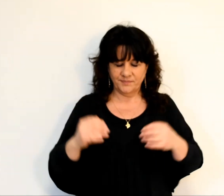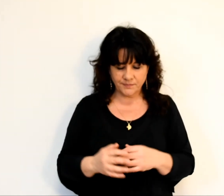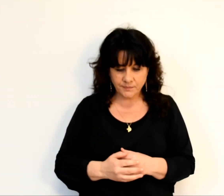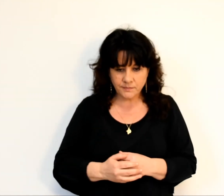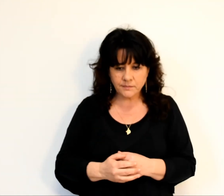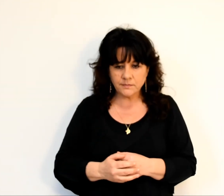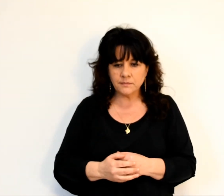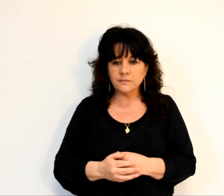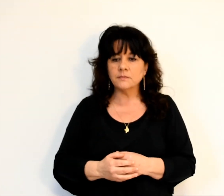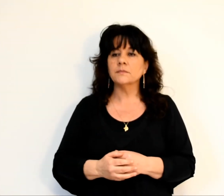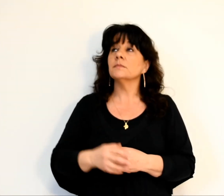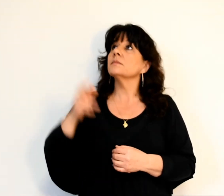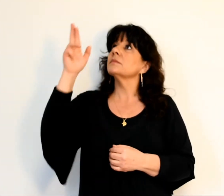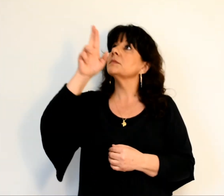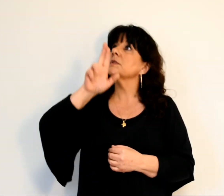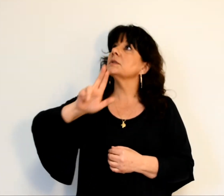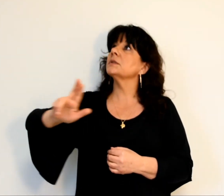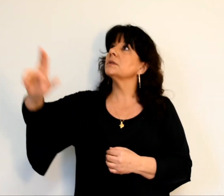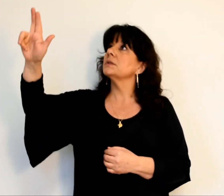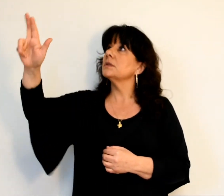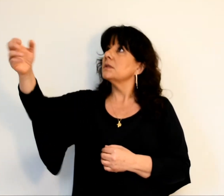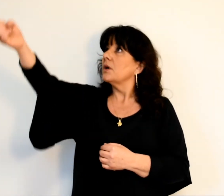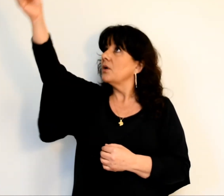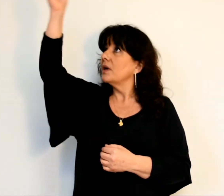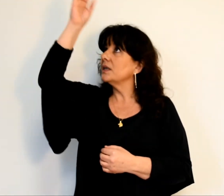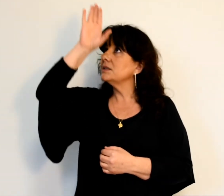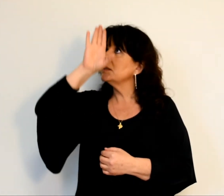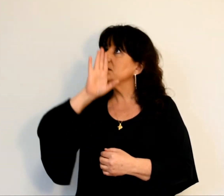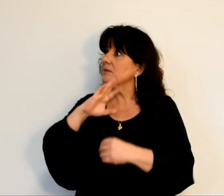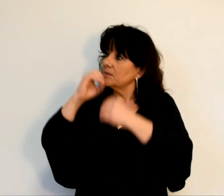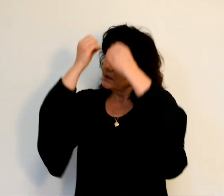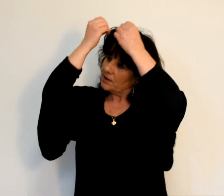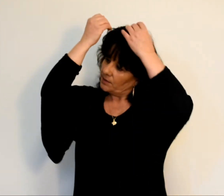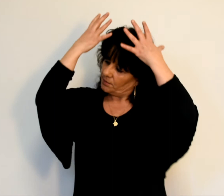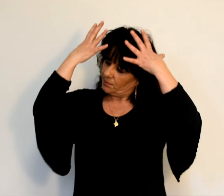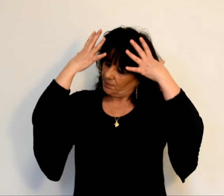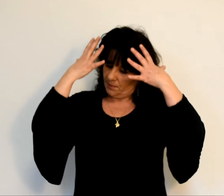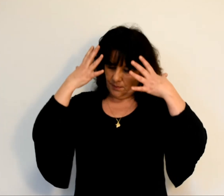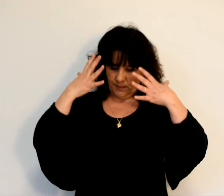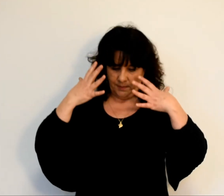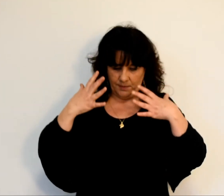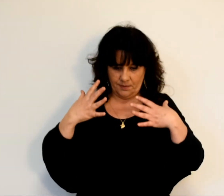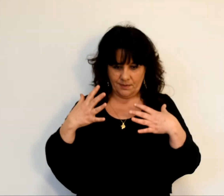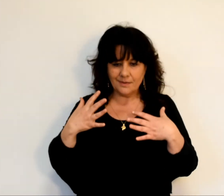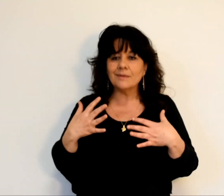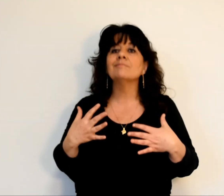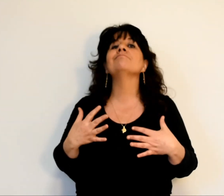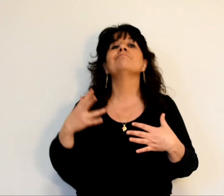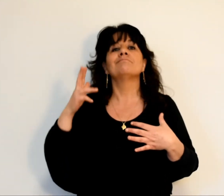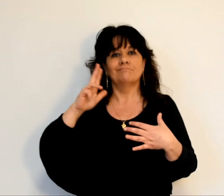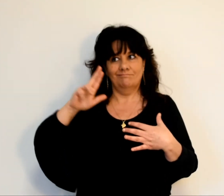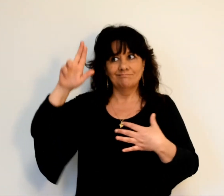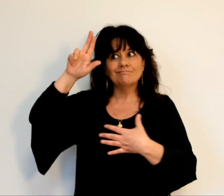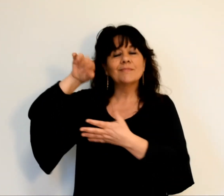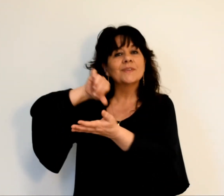« L'Esprit du Seigneur est sur moi, parce que le Seigneur m'a consacré par